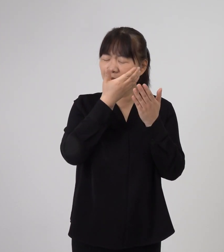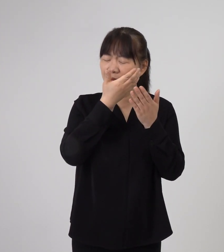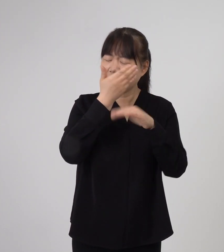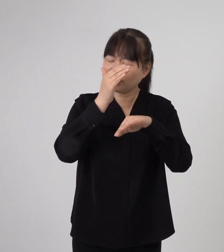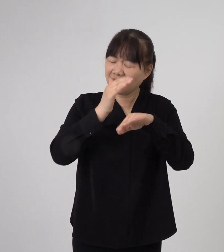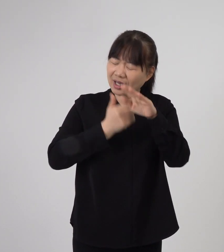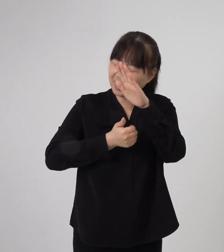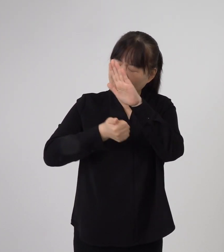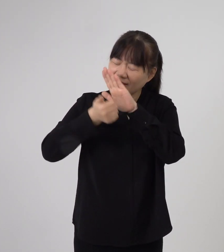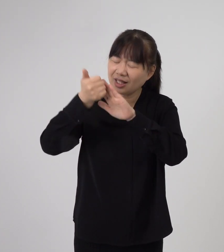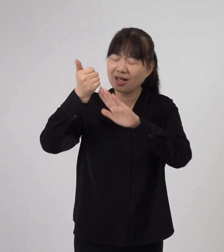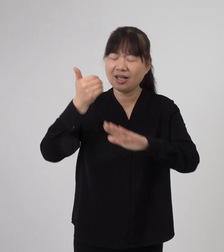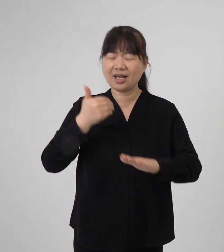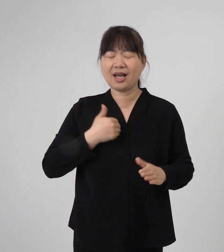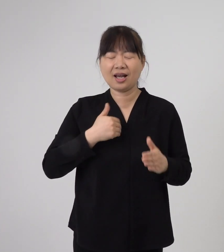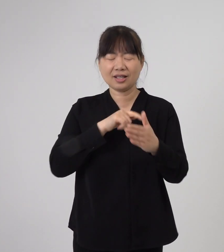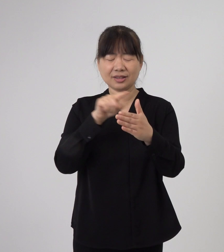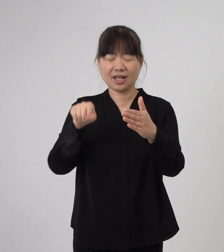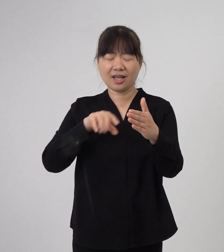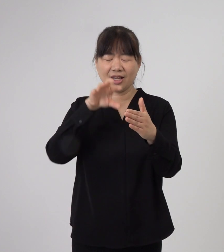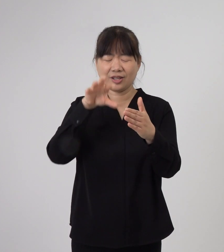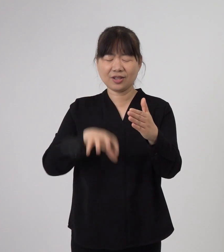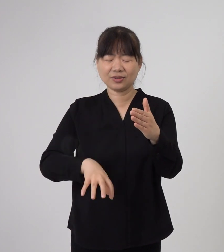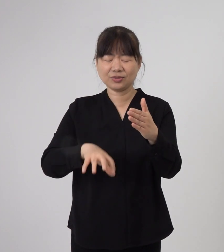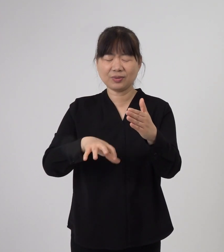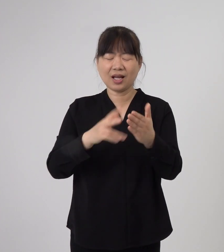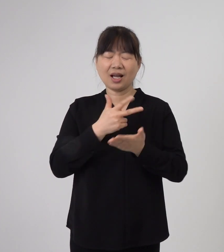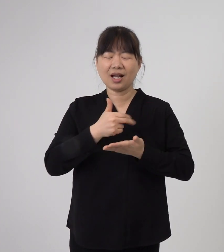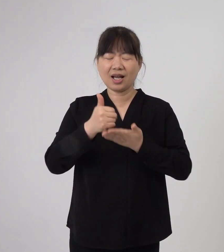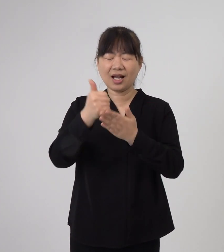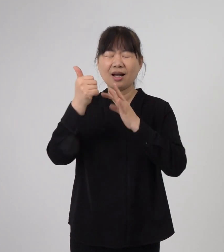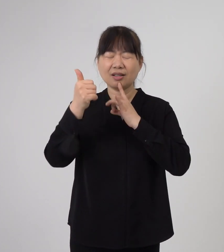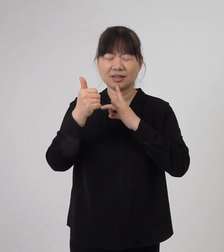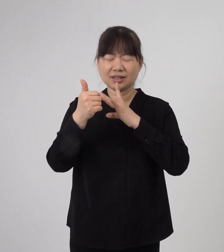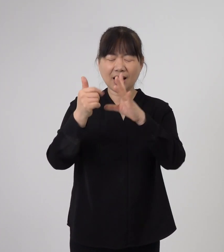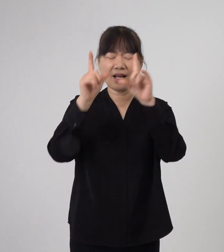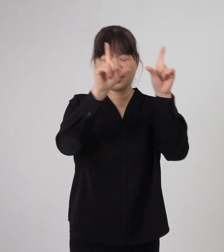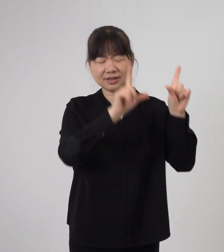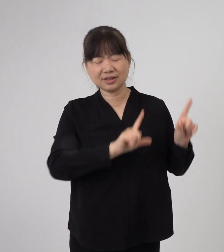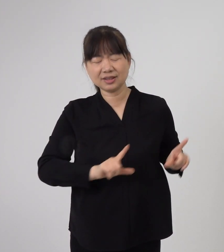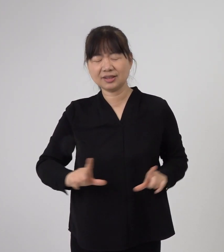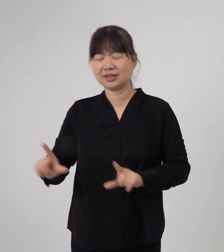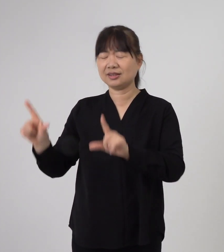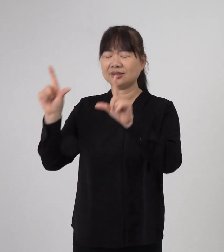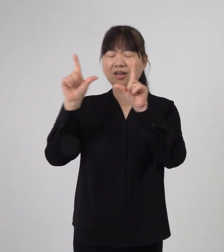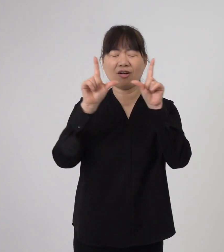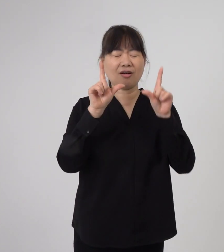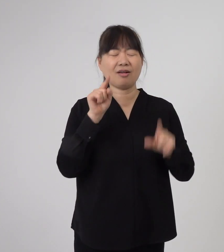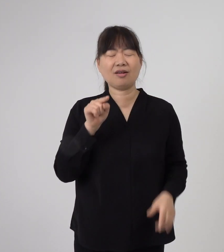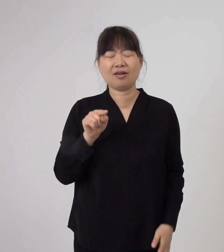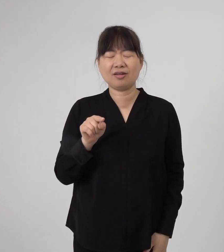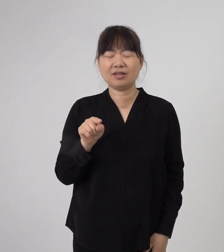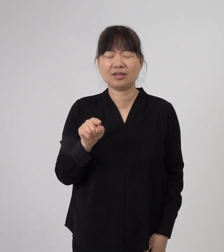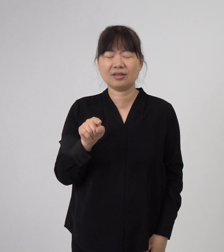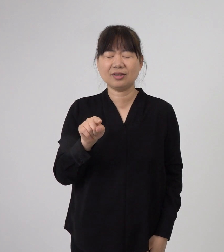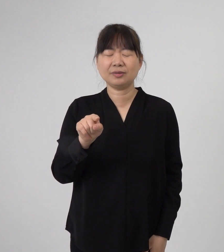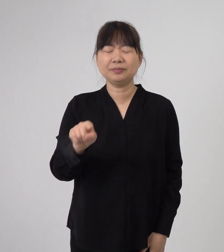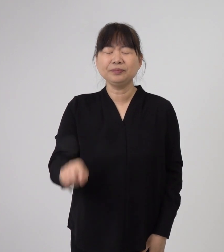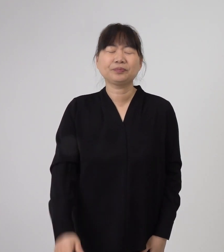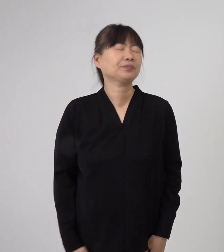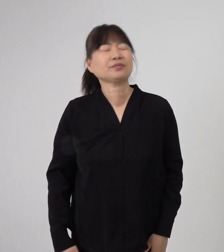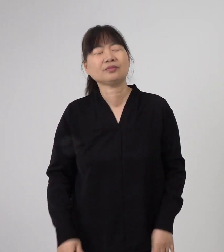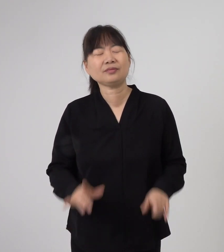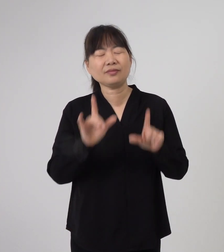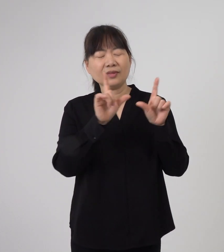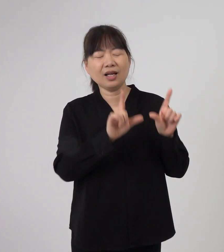십자가의 소망 내 안에 주만 사실은 너